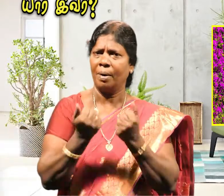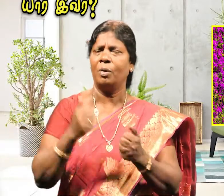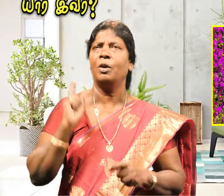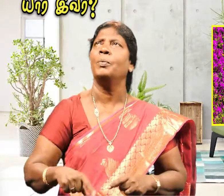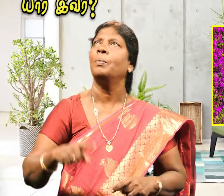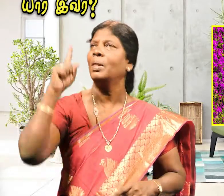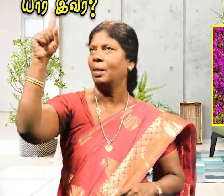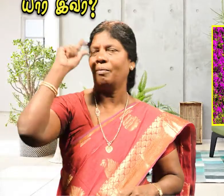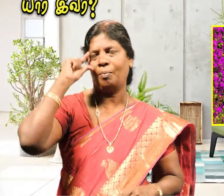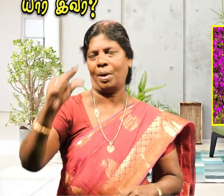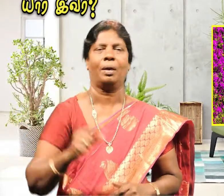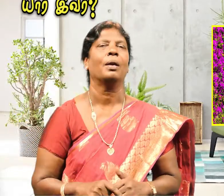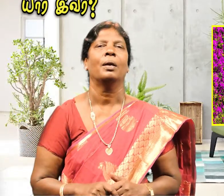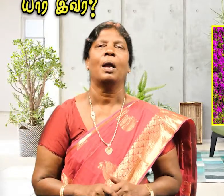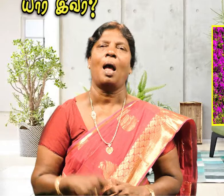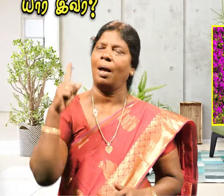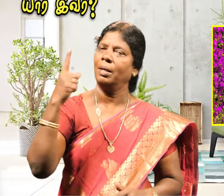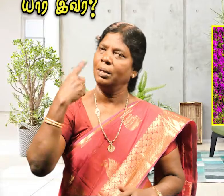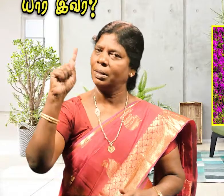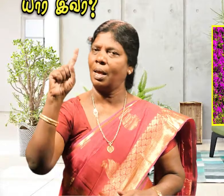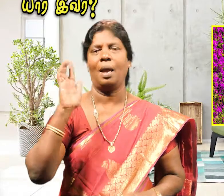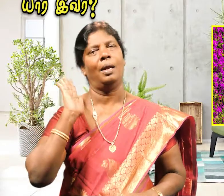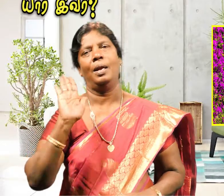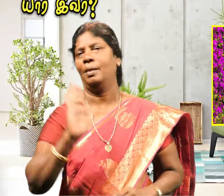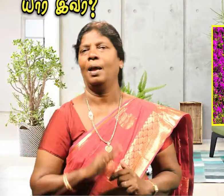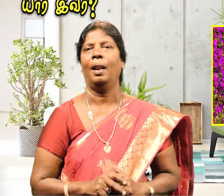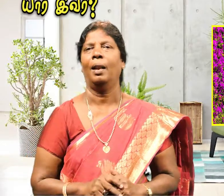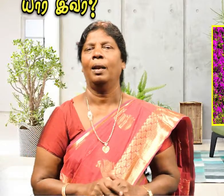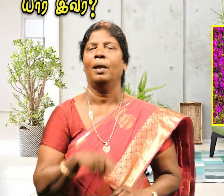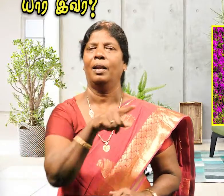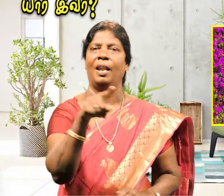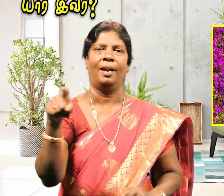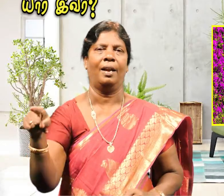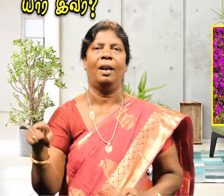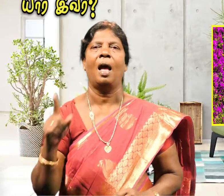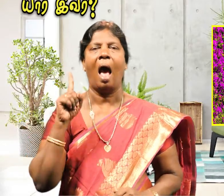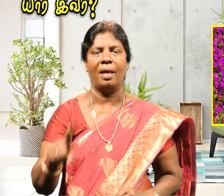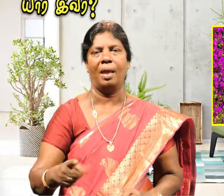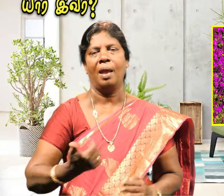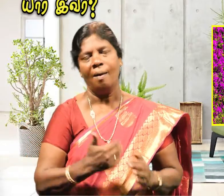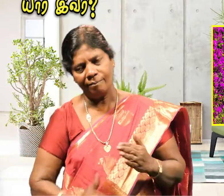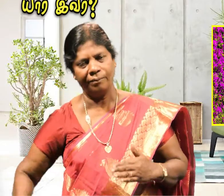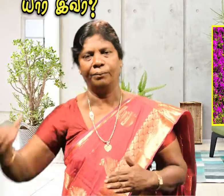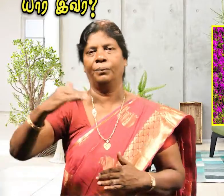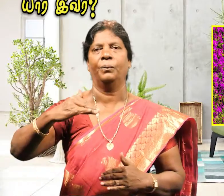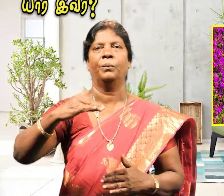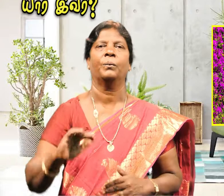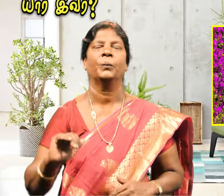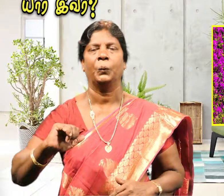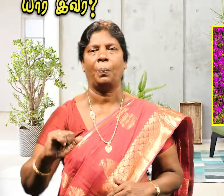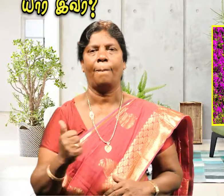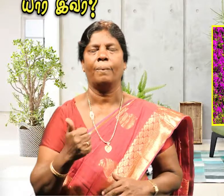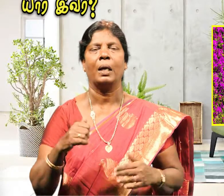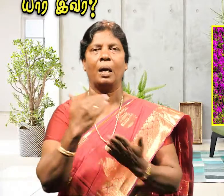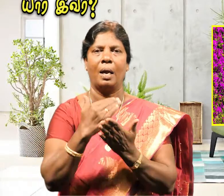எதிர்கொள்ளுகிறீர்கள் என்பதை கடவுள் பார்க்கிறார். அது சரியாக இருந்தால்தான், நீங்கள் அதை மேற்கொள்ளுகிற